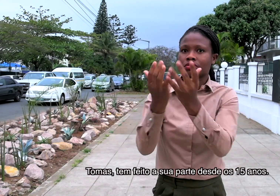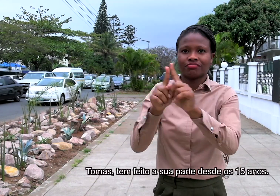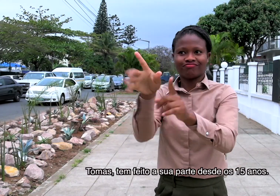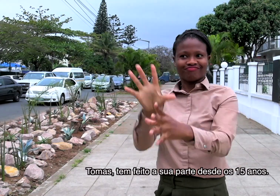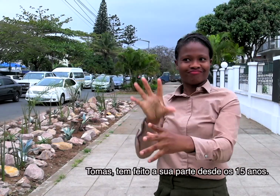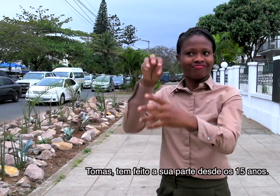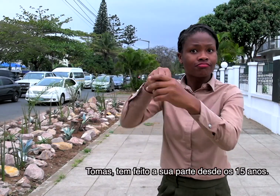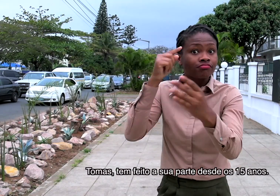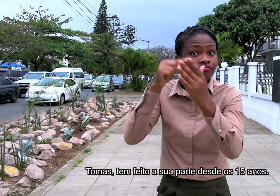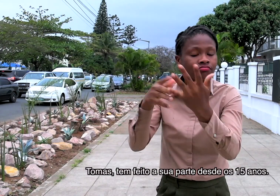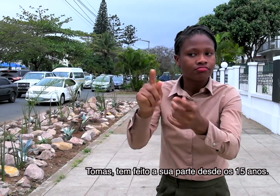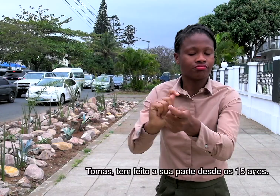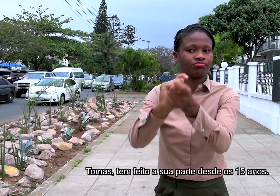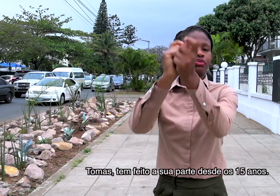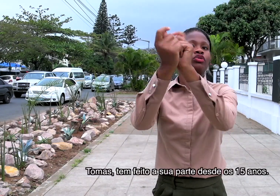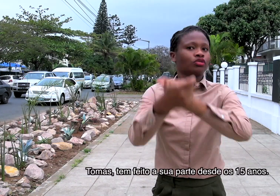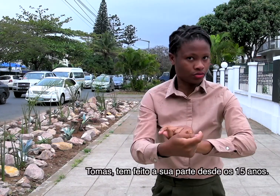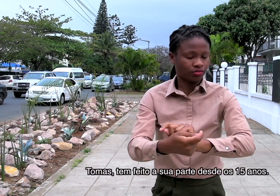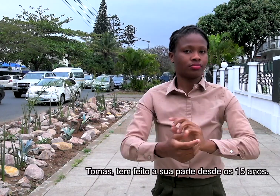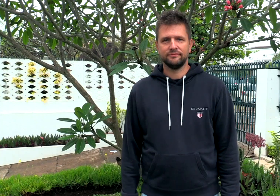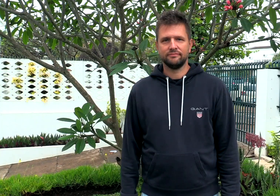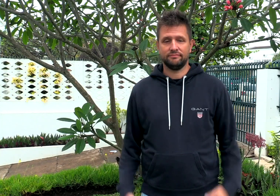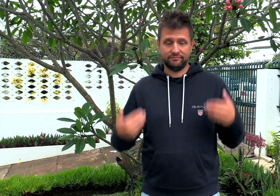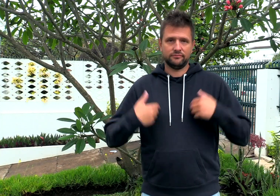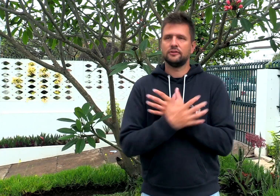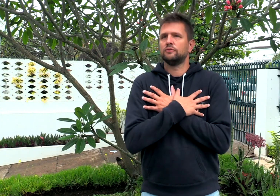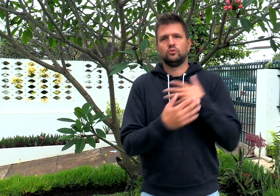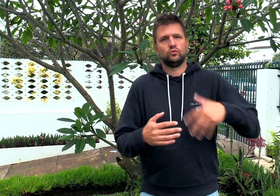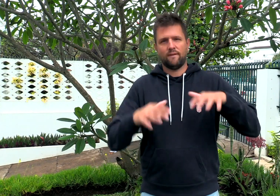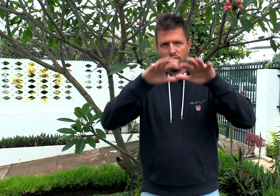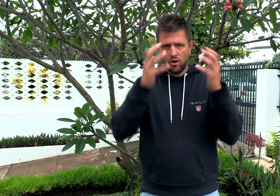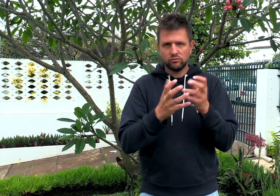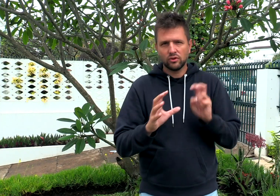tem feito a sua parte desde os 15 anos.